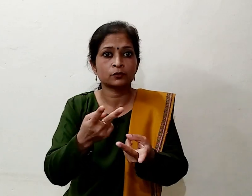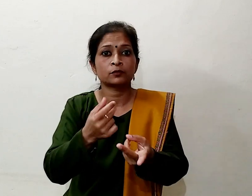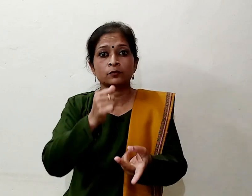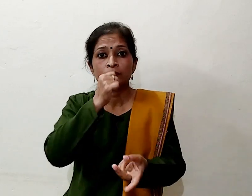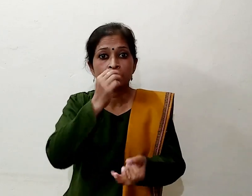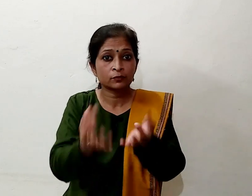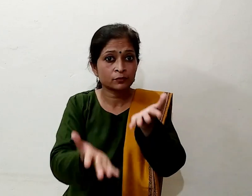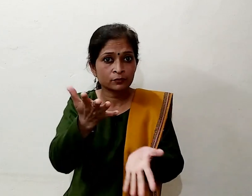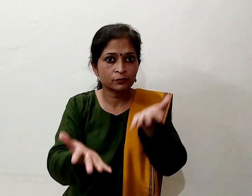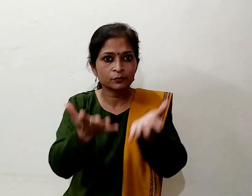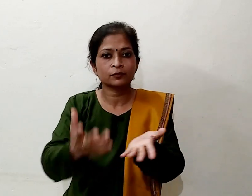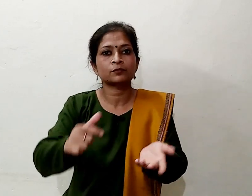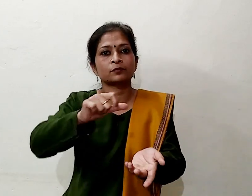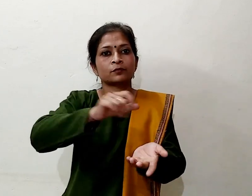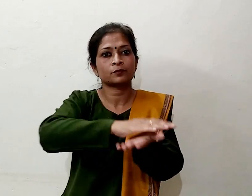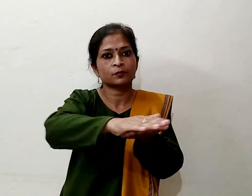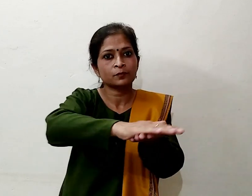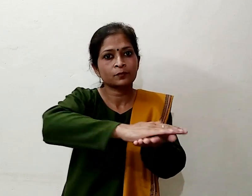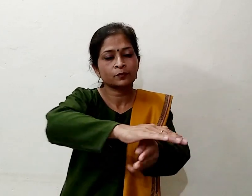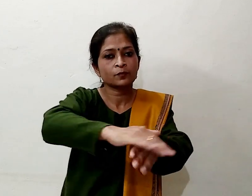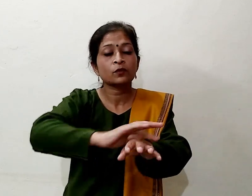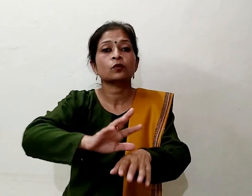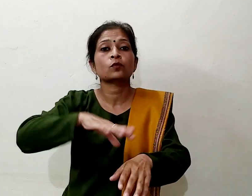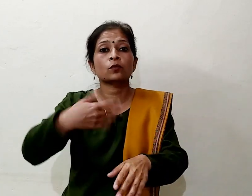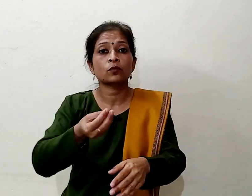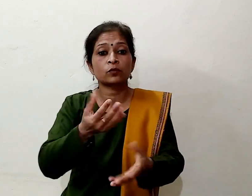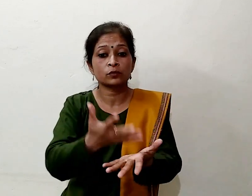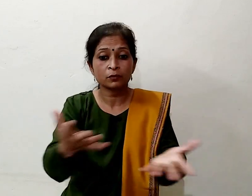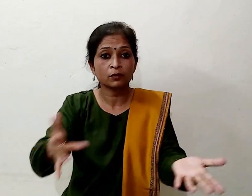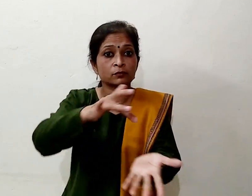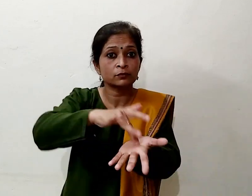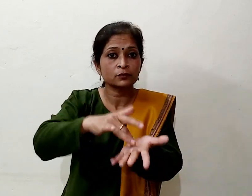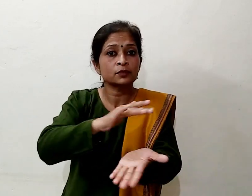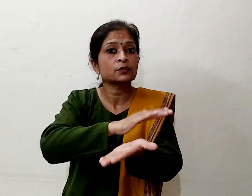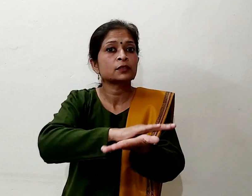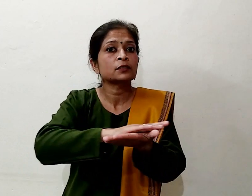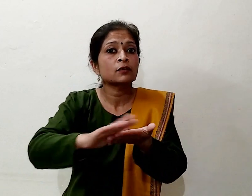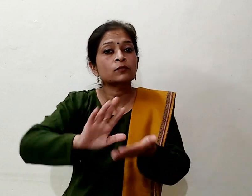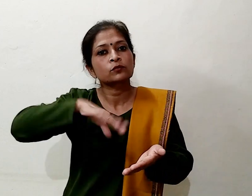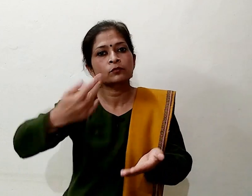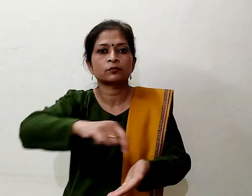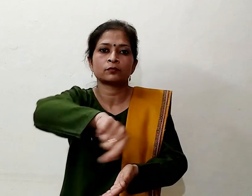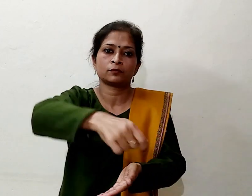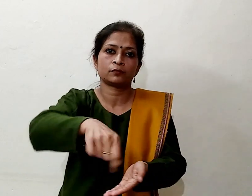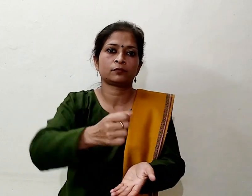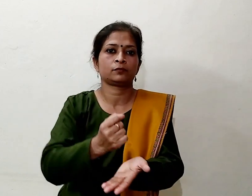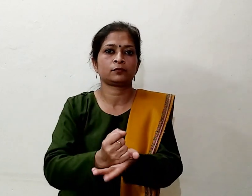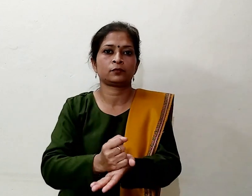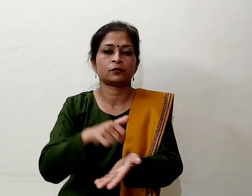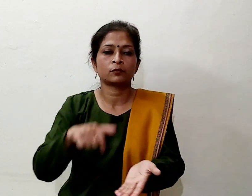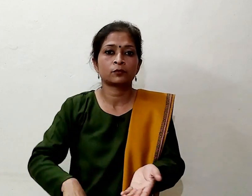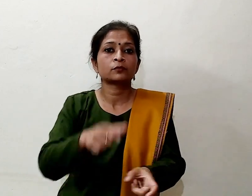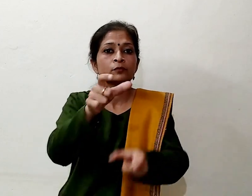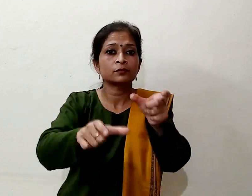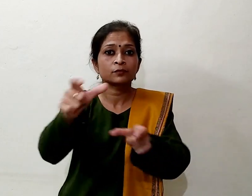अच्छी तरह धोकर और स्वच्चता की साथ ही खाना पकाया जाए लोगों को भोजन उपलब्ध कराने से